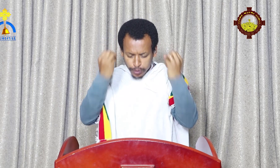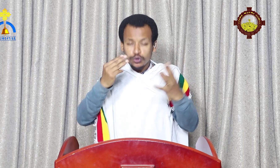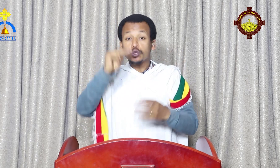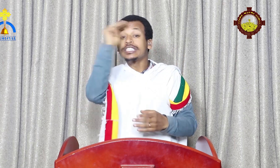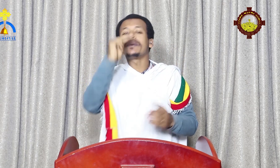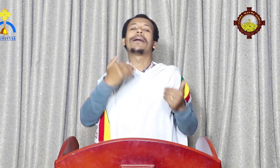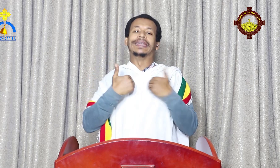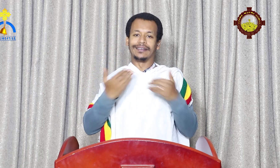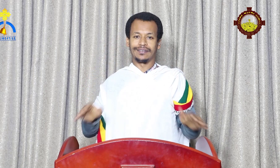ብዙ ጥበብ አለ።